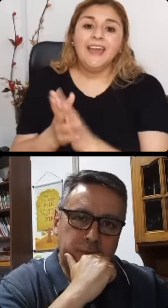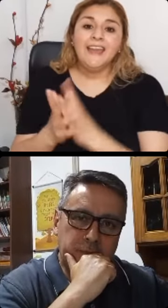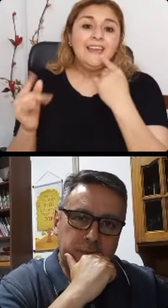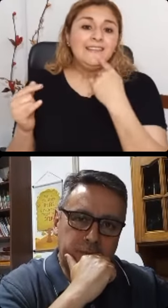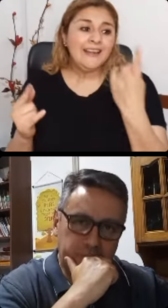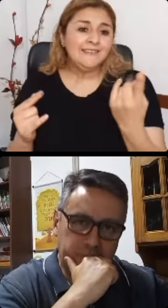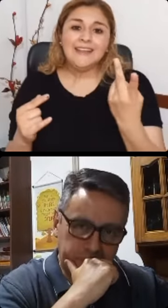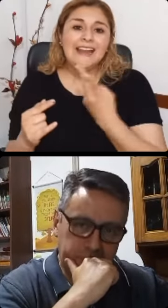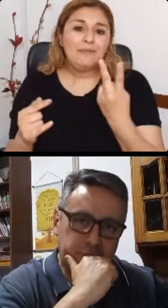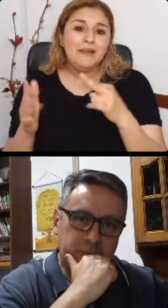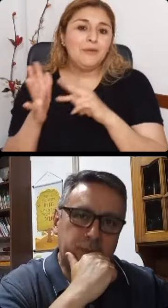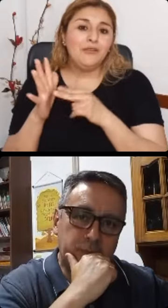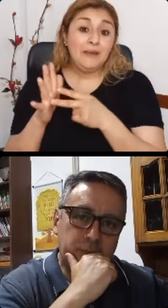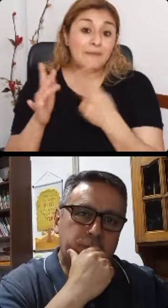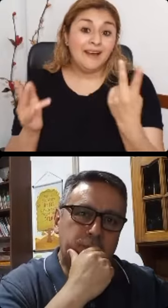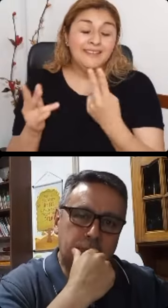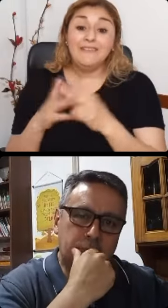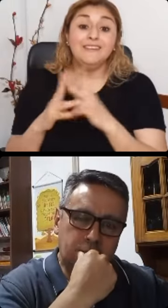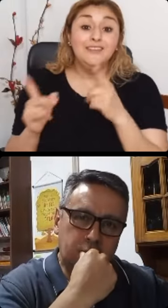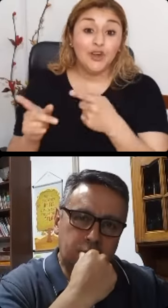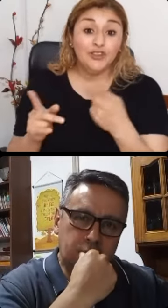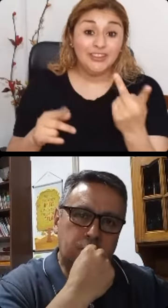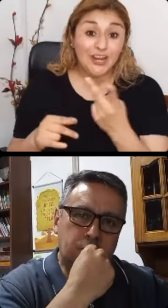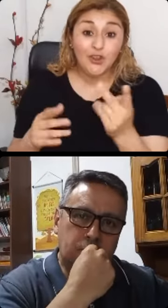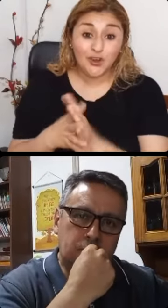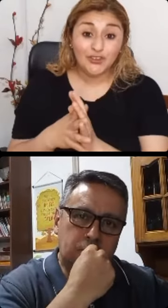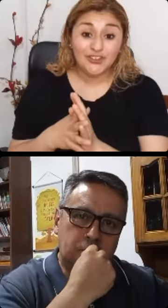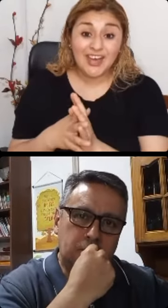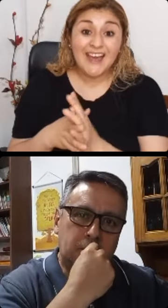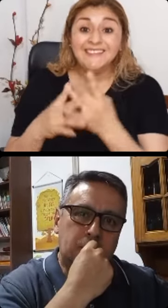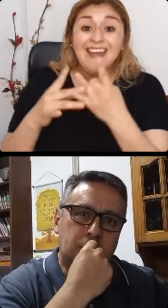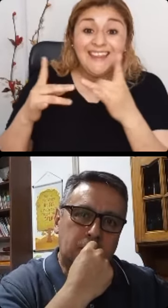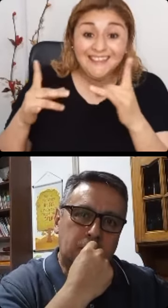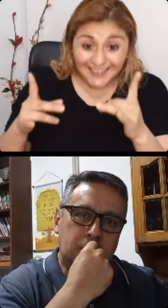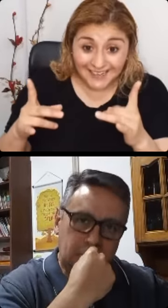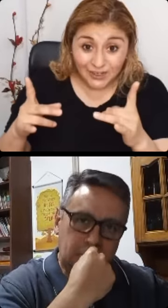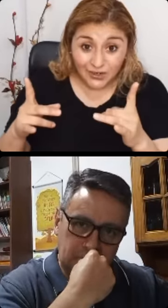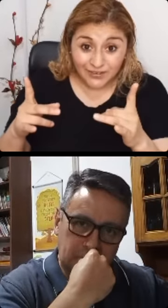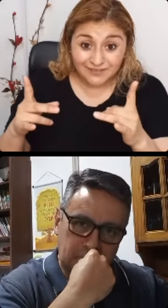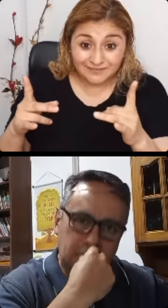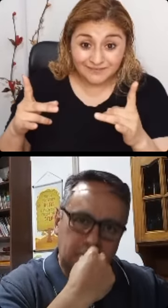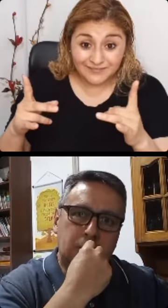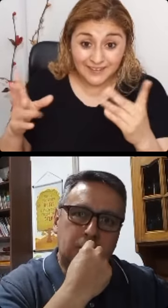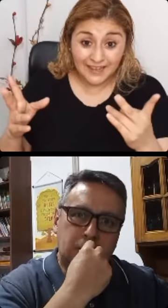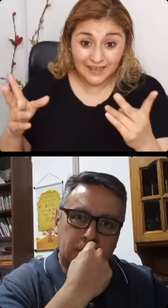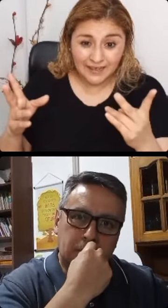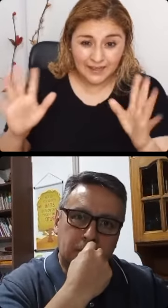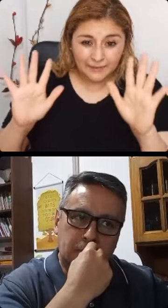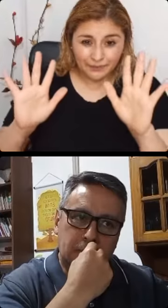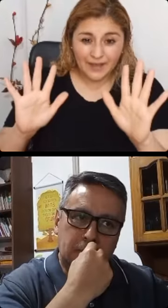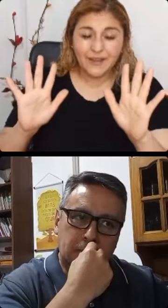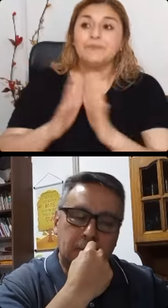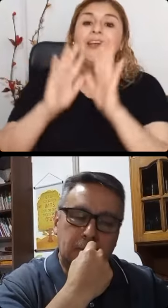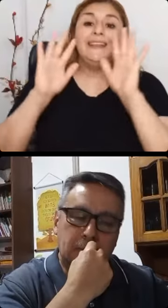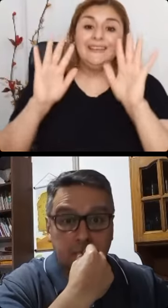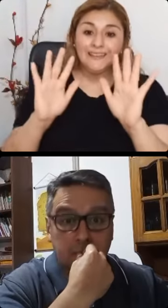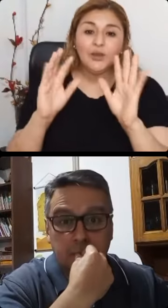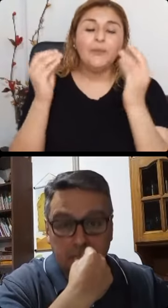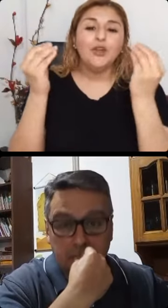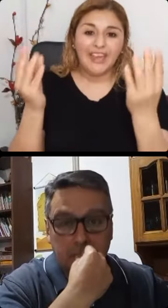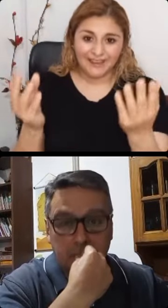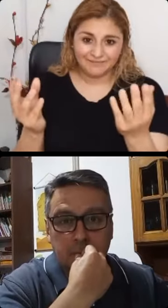Y quizás el problema de visión de los dos sea distinto, ¿sí? A ver,